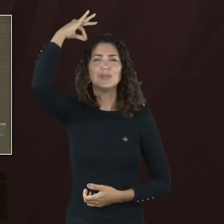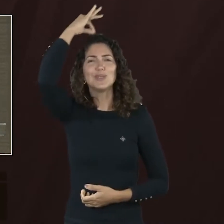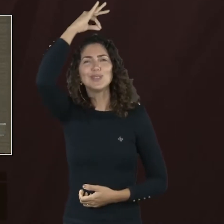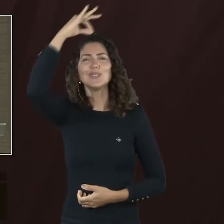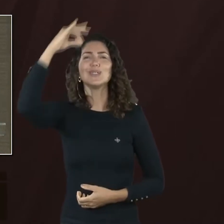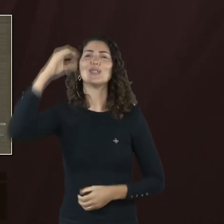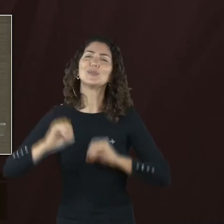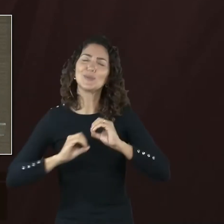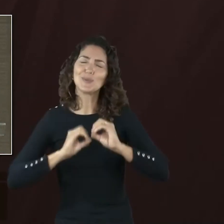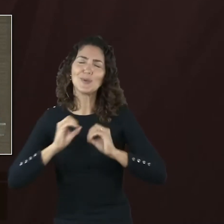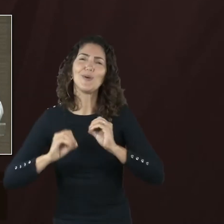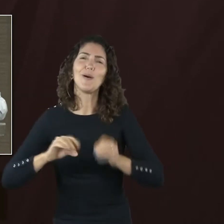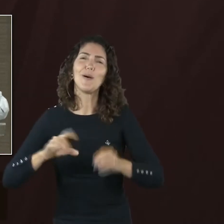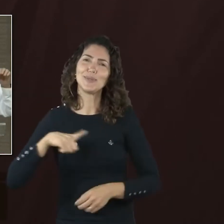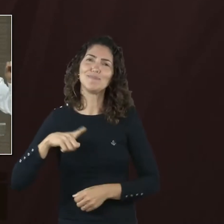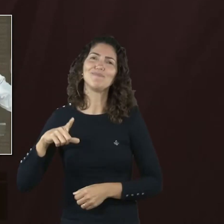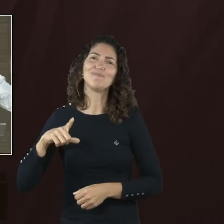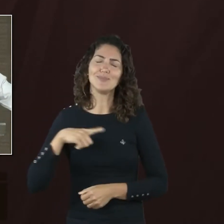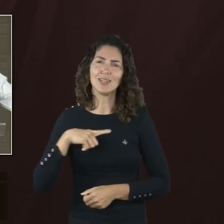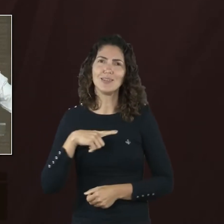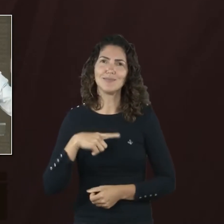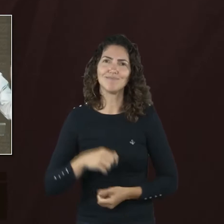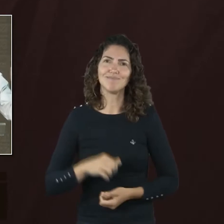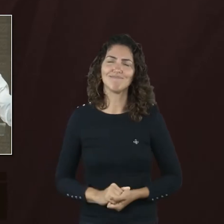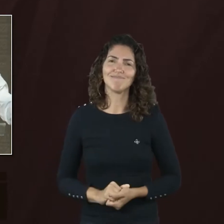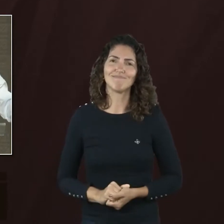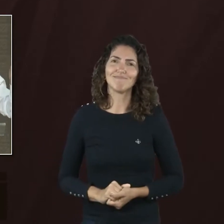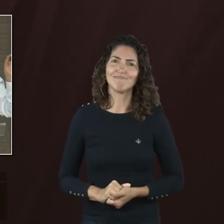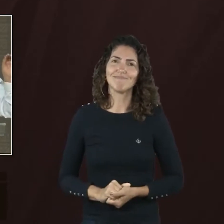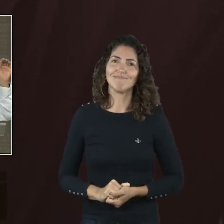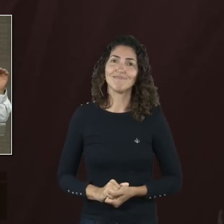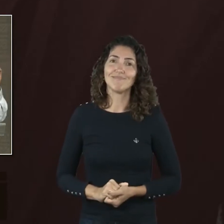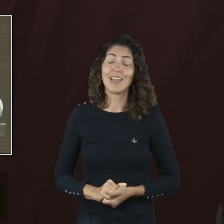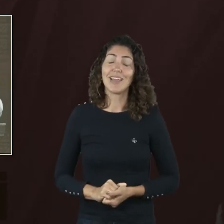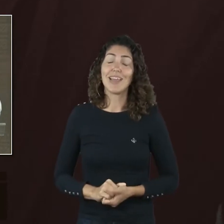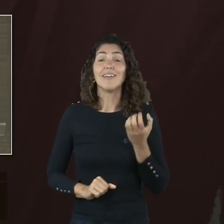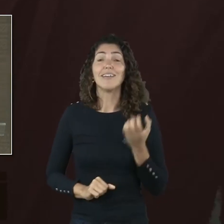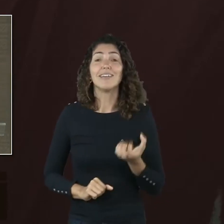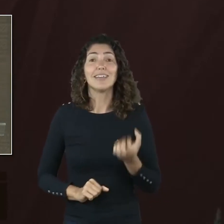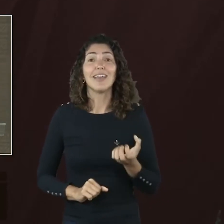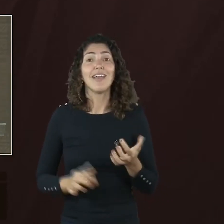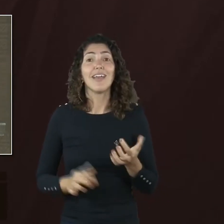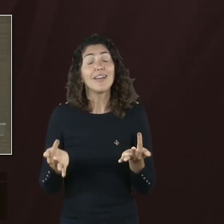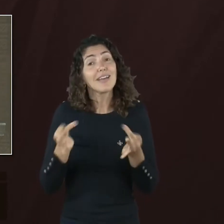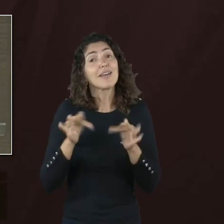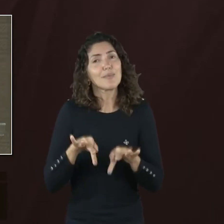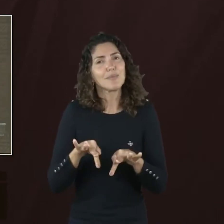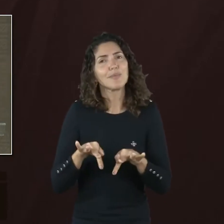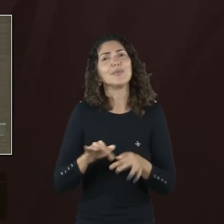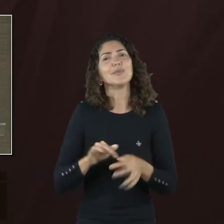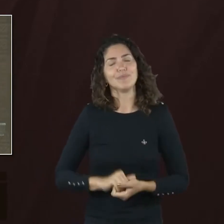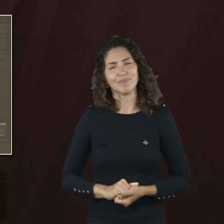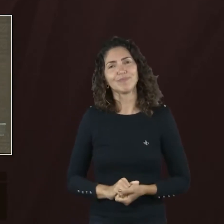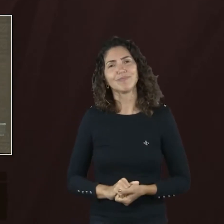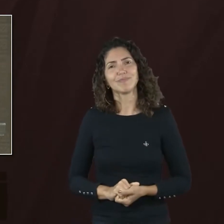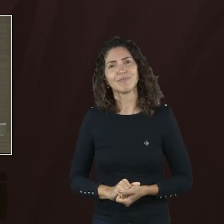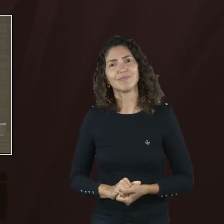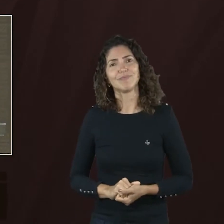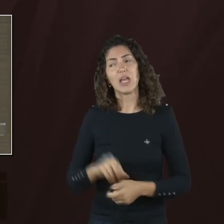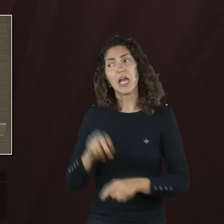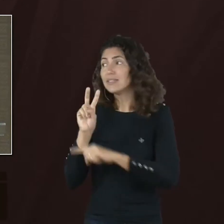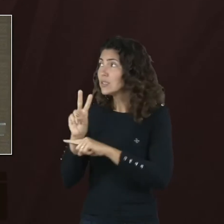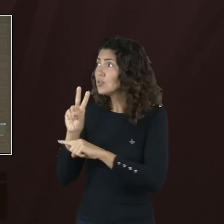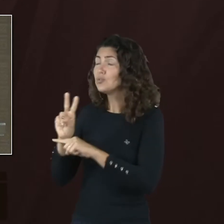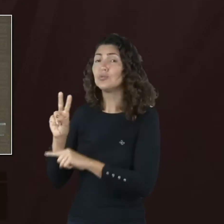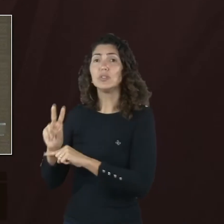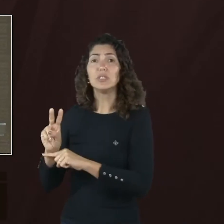obra. O Espírito Santo precisa terminar a sua obra, sua operação, tá? Ó